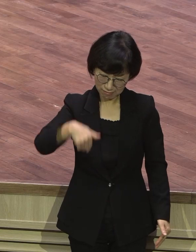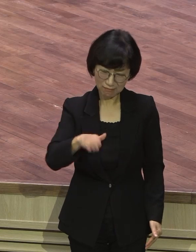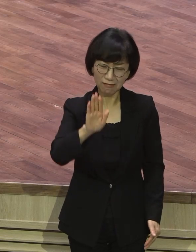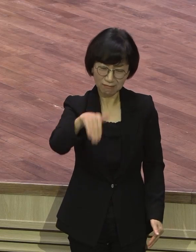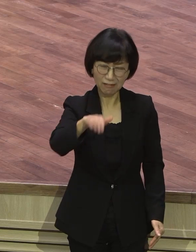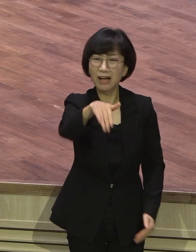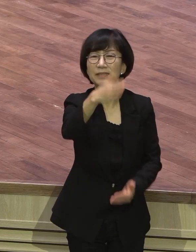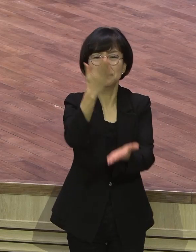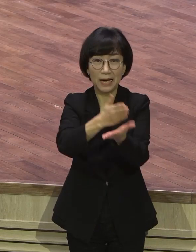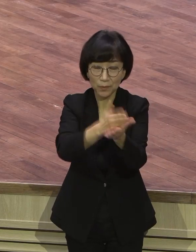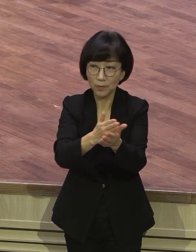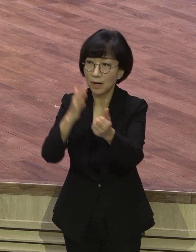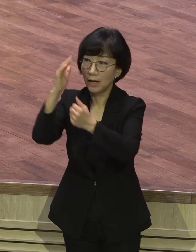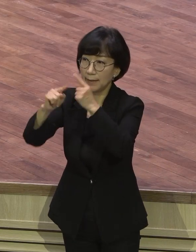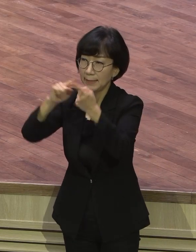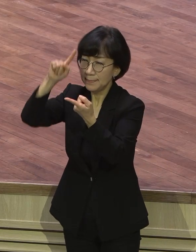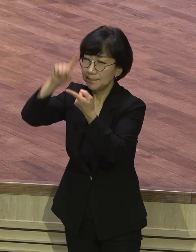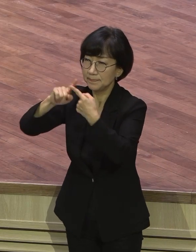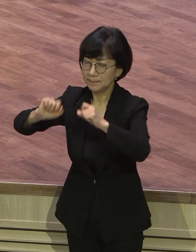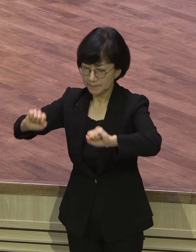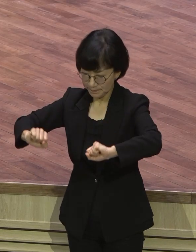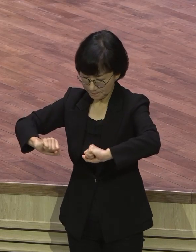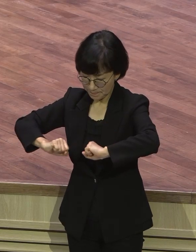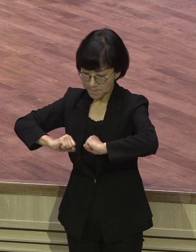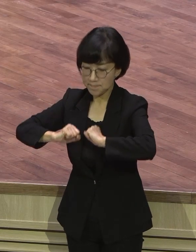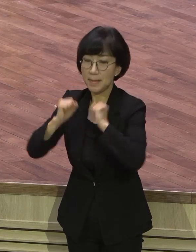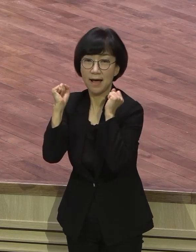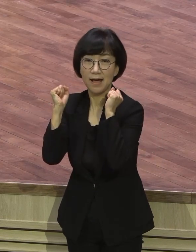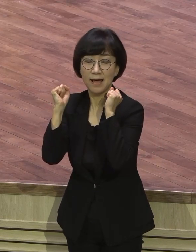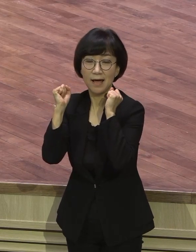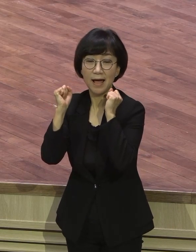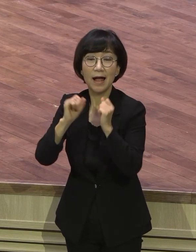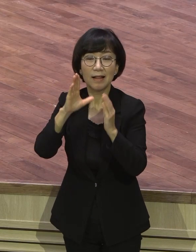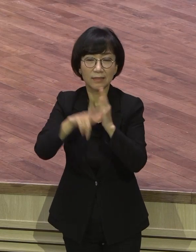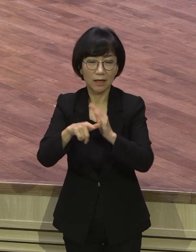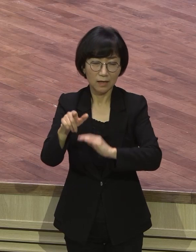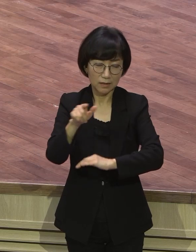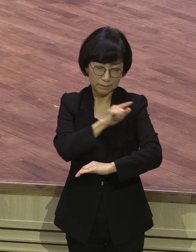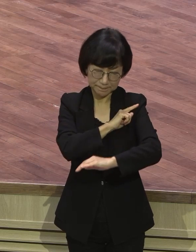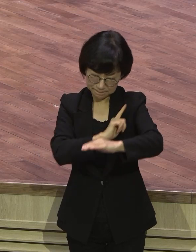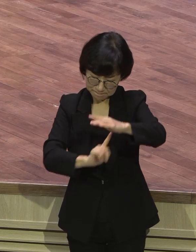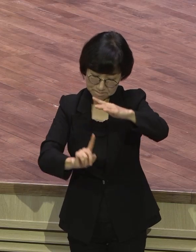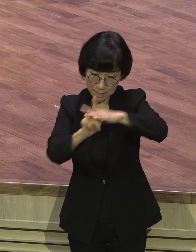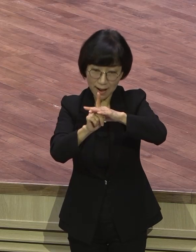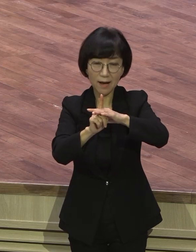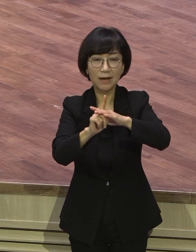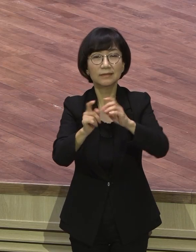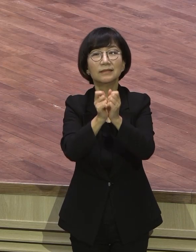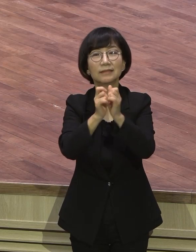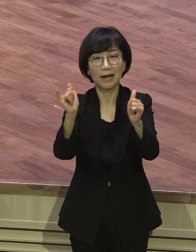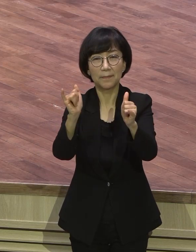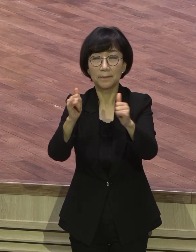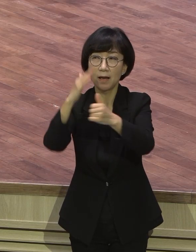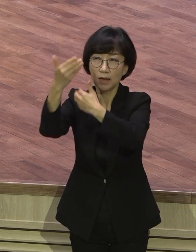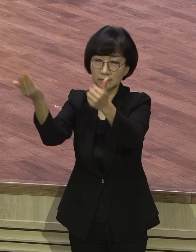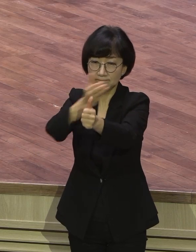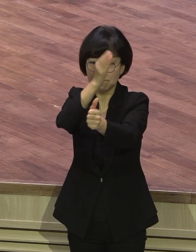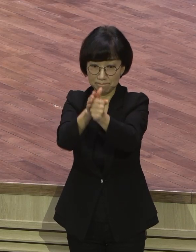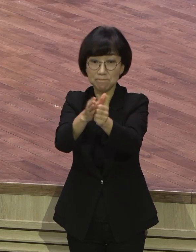온전히 말씀 순종이 그를 유일성의 자리로 이끌었습니다. 요소와 14당 12절에 보면